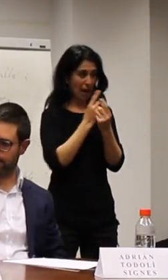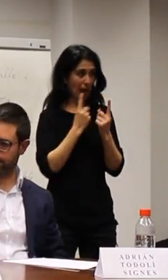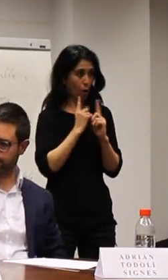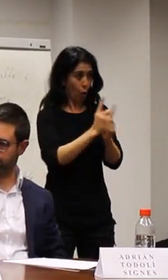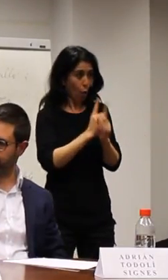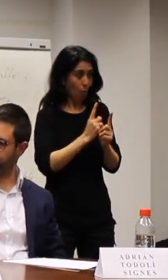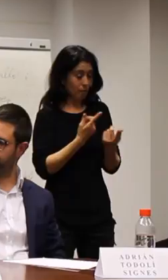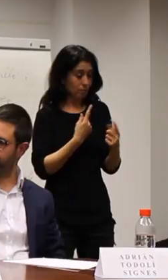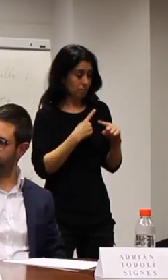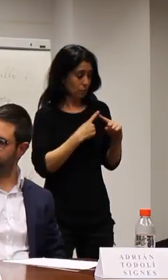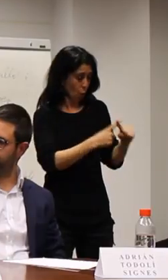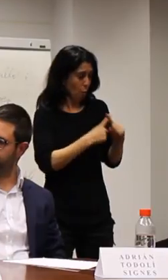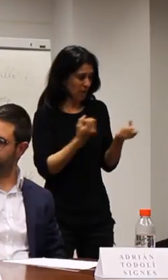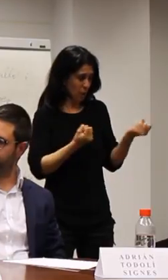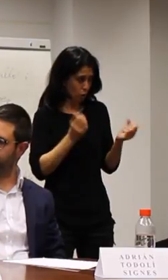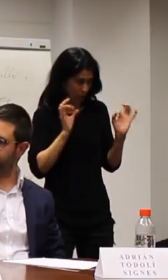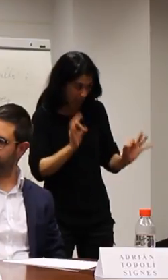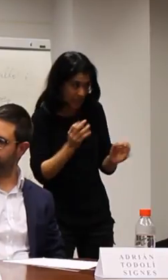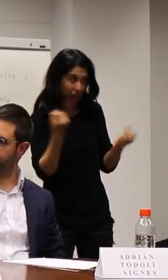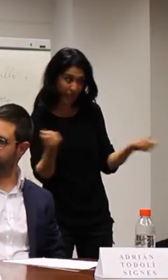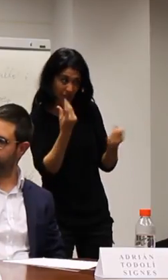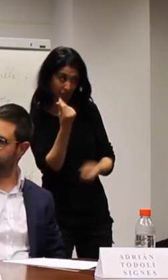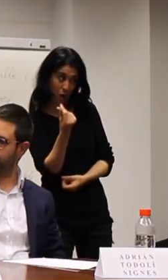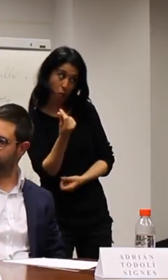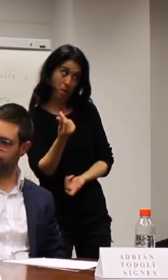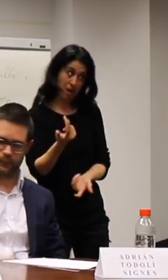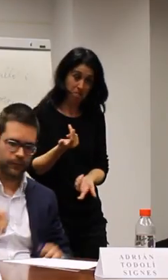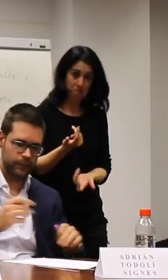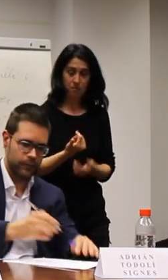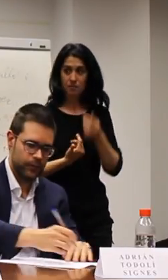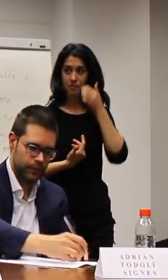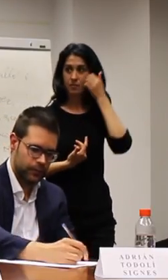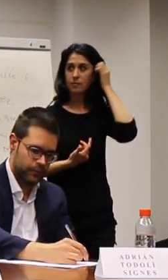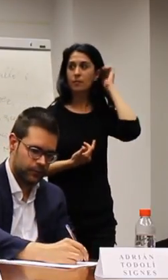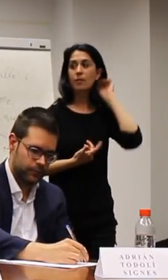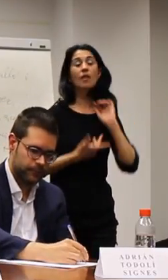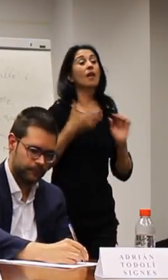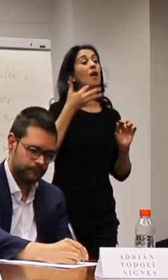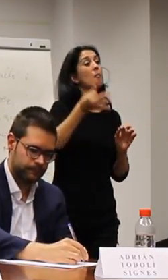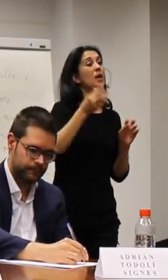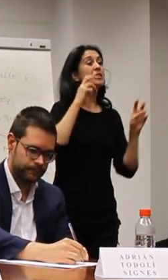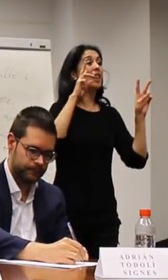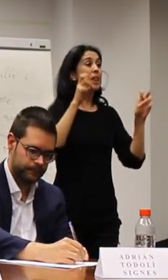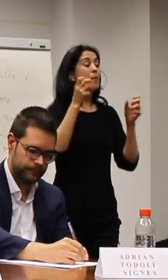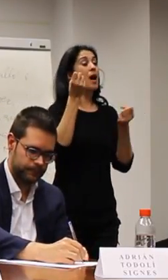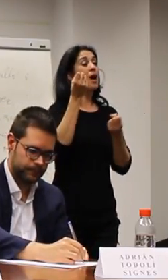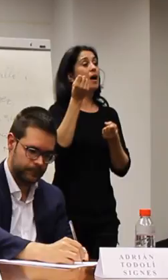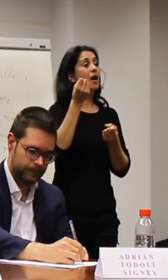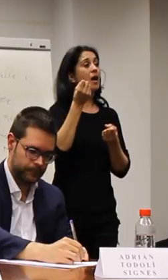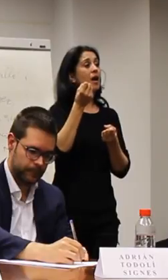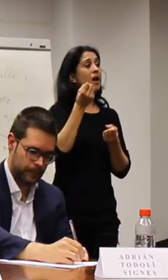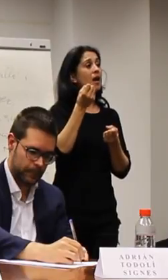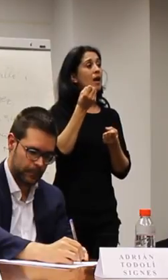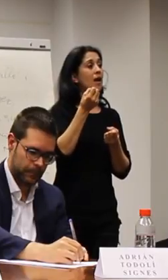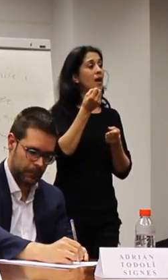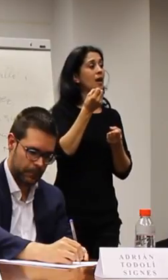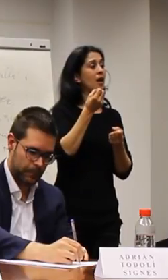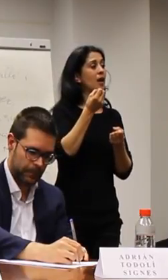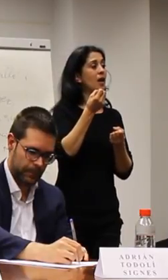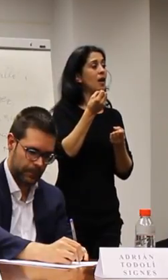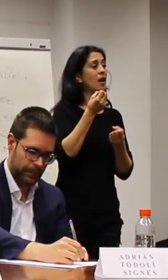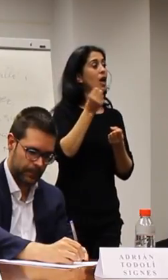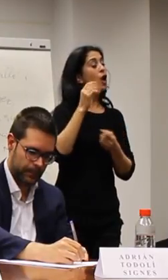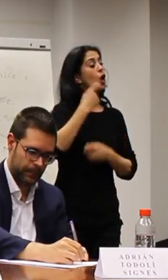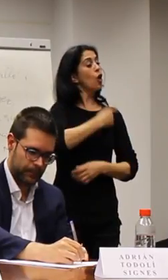de los informes, es verdad que la CNMC se ha pronunciado muy favorablemente en relación a la economía colaborativa, pero también lo ha hecho la Comisión Europea